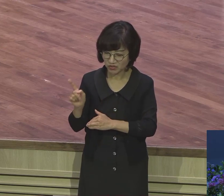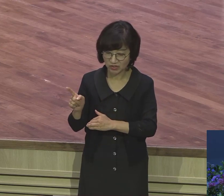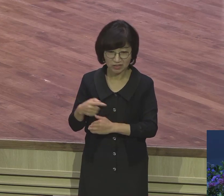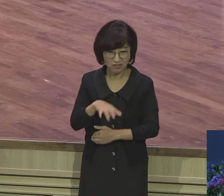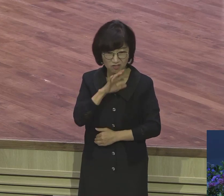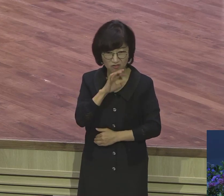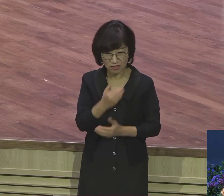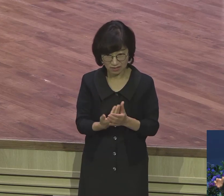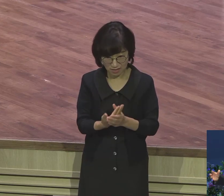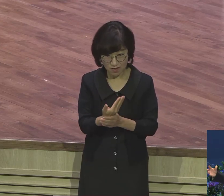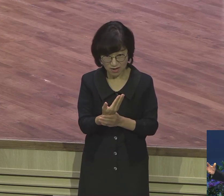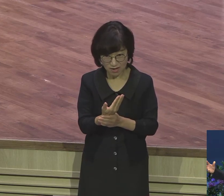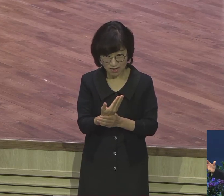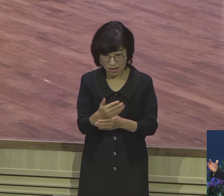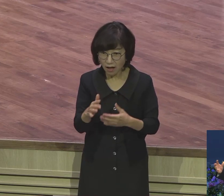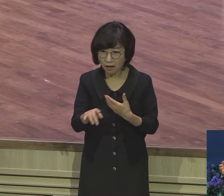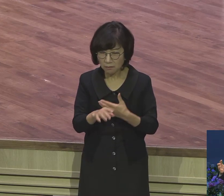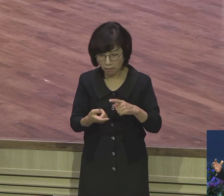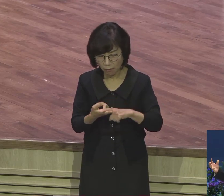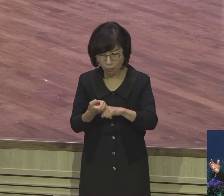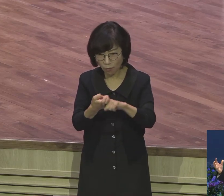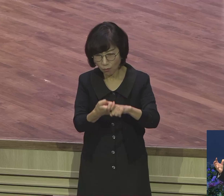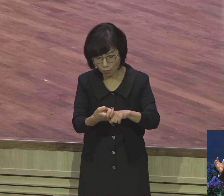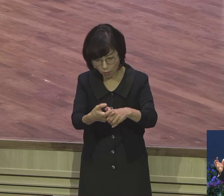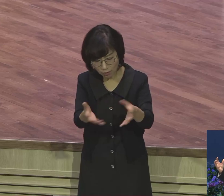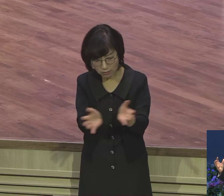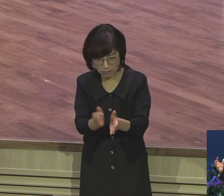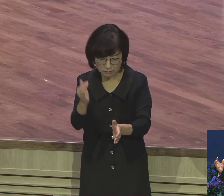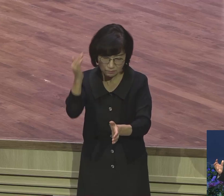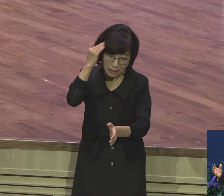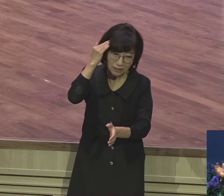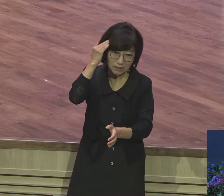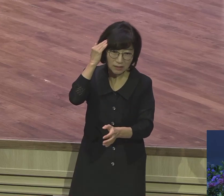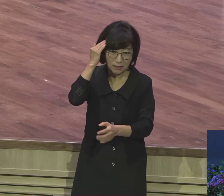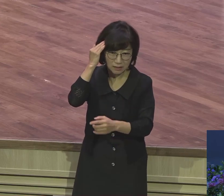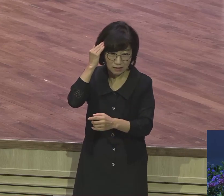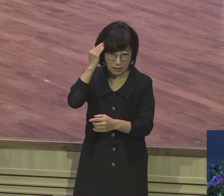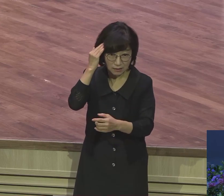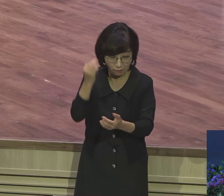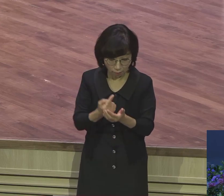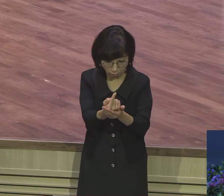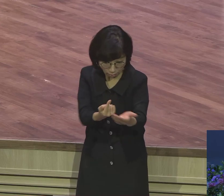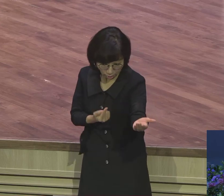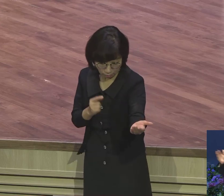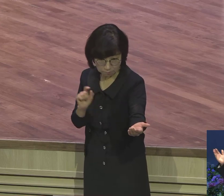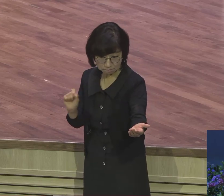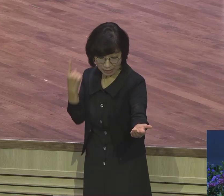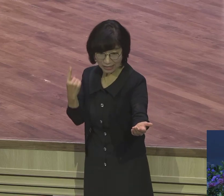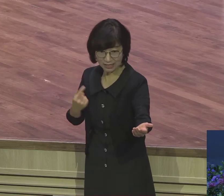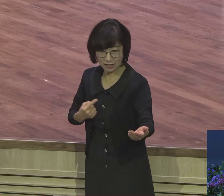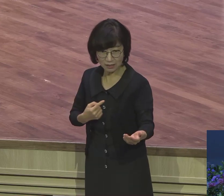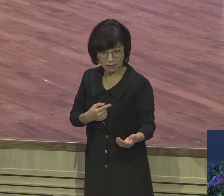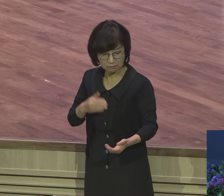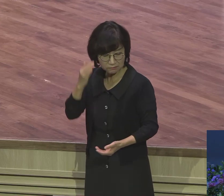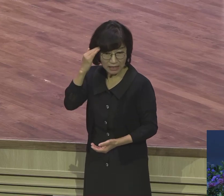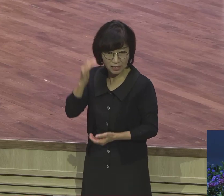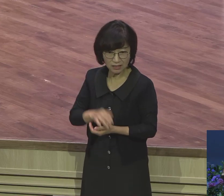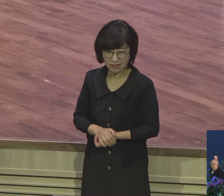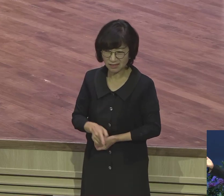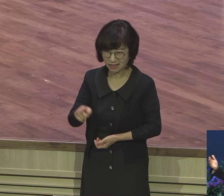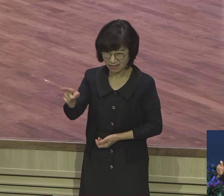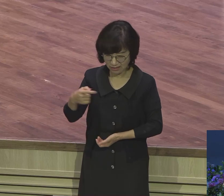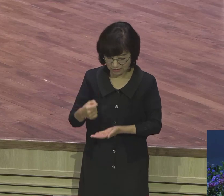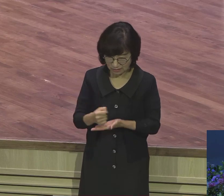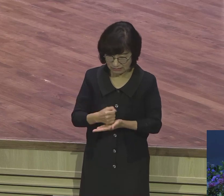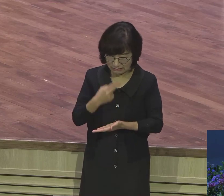결국은 뭡니까? 원리스가 되는데 걸림돌이 다 걸립니다. 원리스가 안 돼요. 나 저 인간 꼴 보기 싫어. 뒤통수 봐도